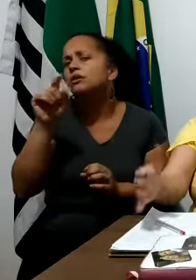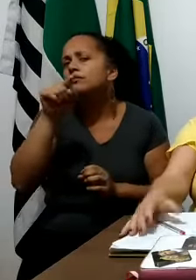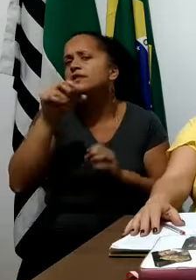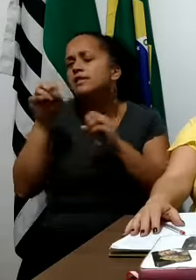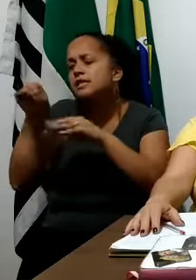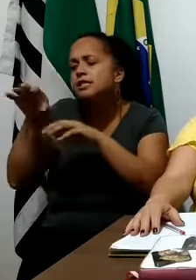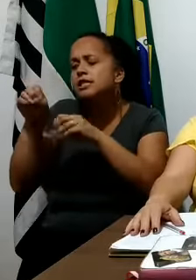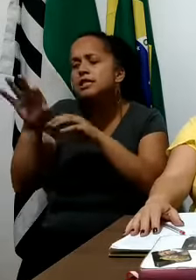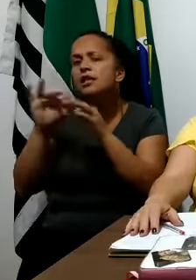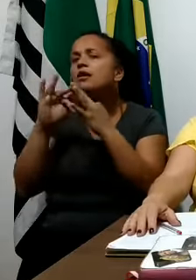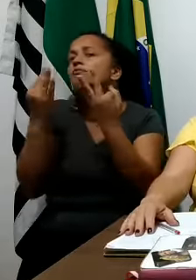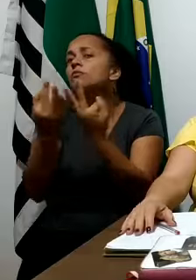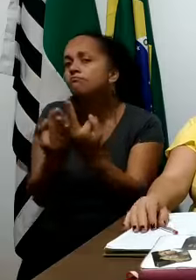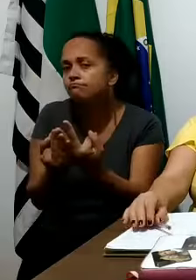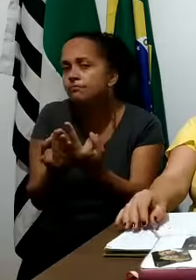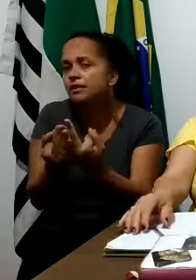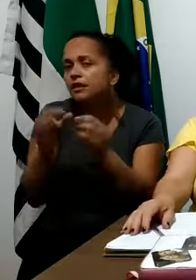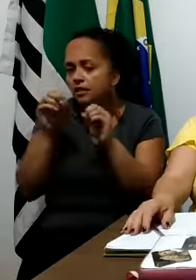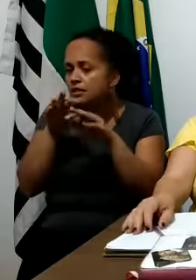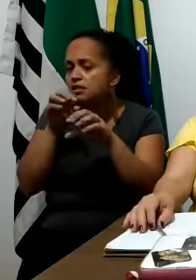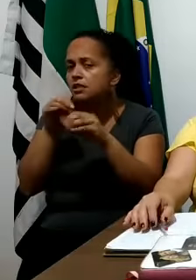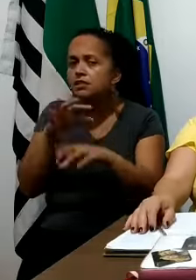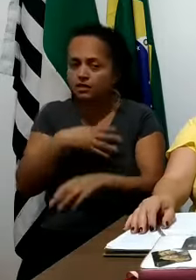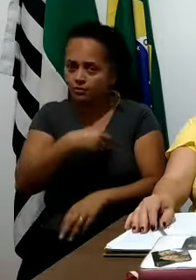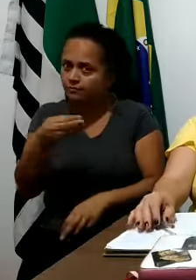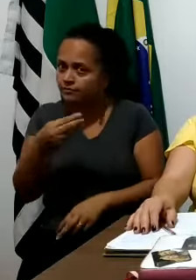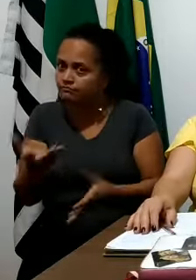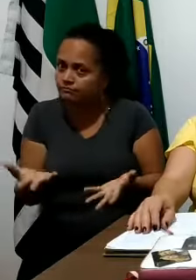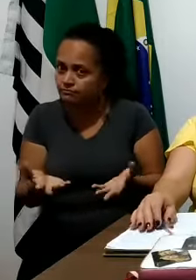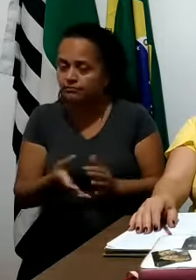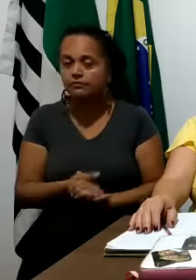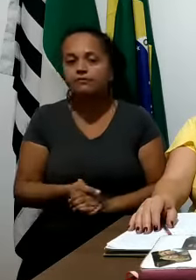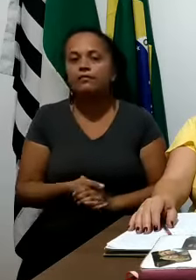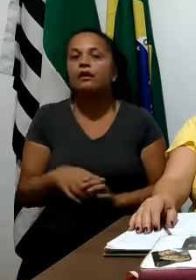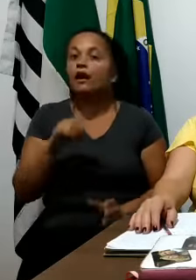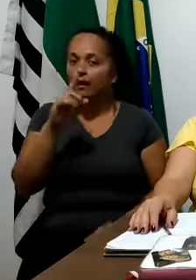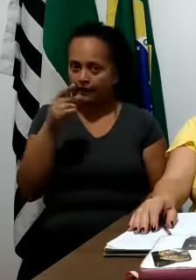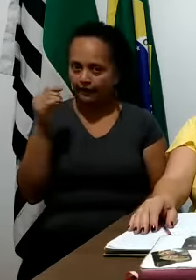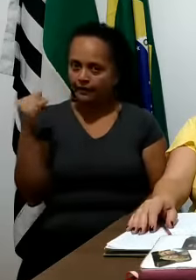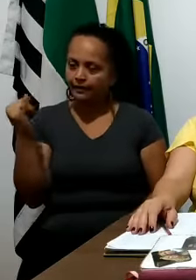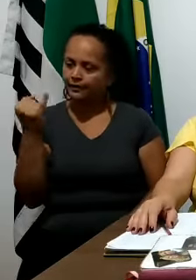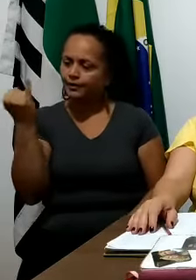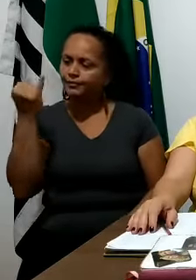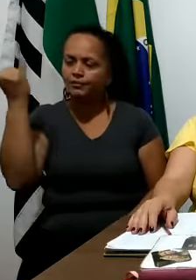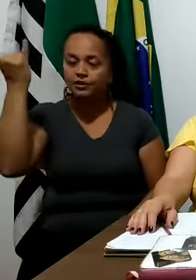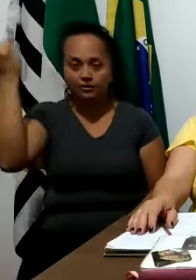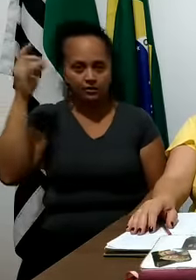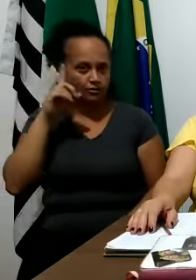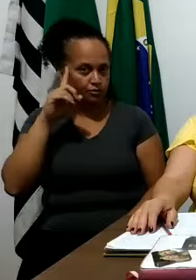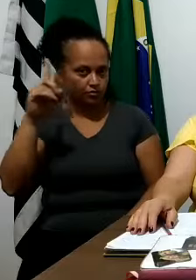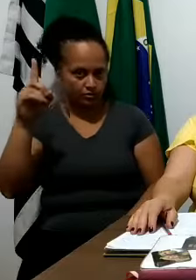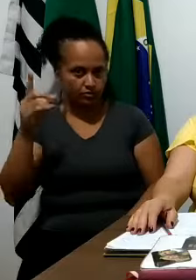sua família? É tão importante no dia de hoje, né? A gente fala assim, não adianta a